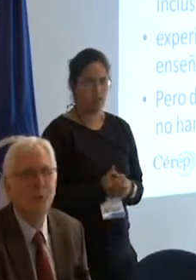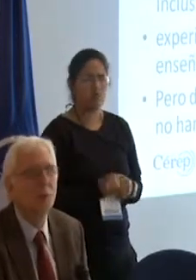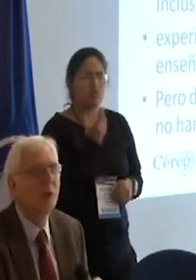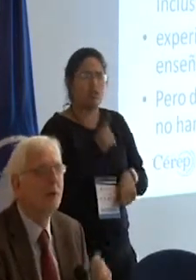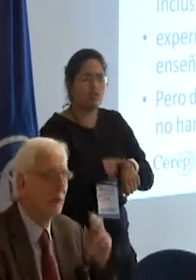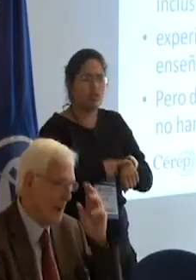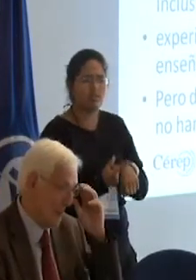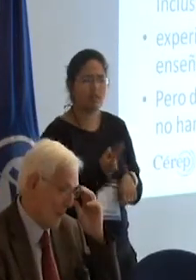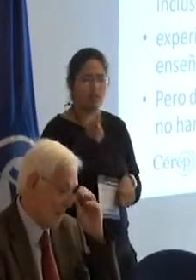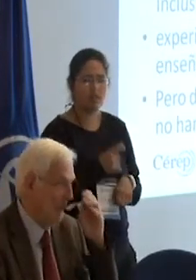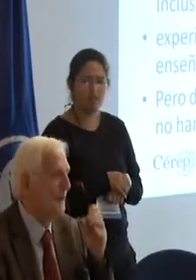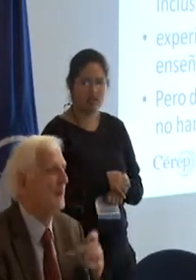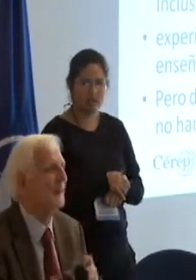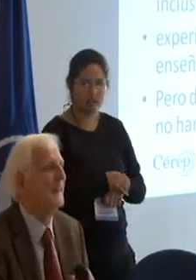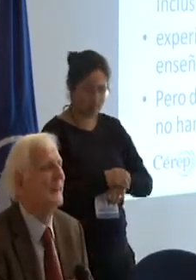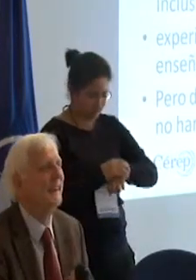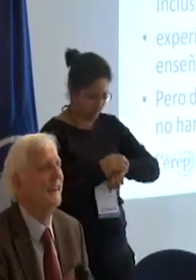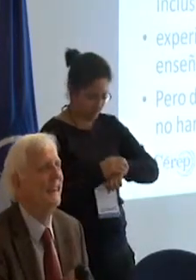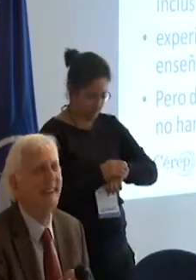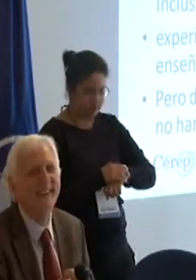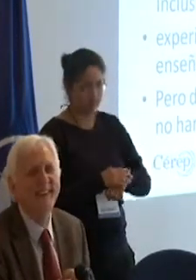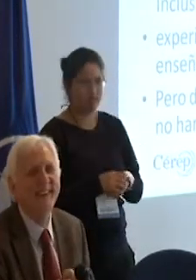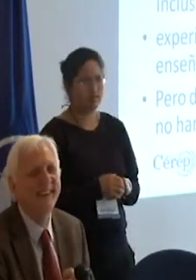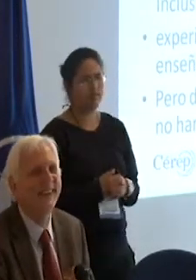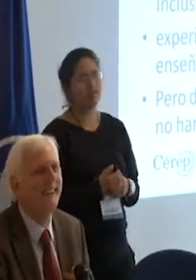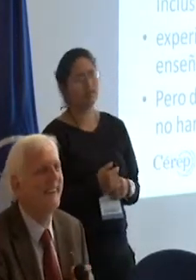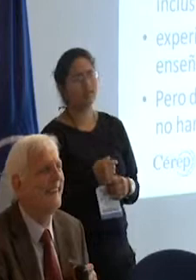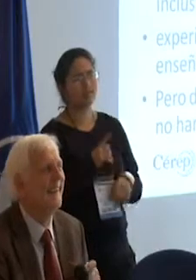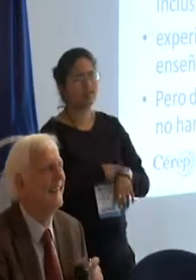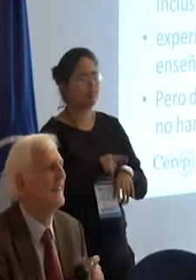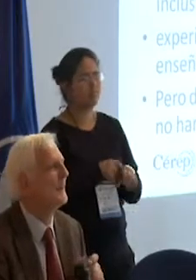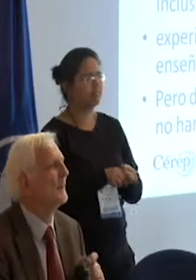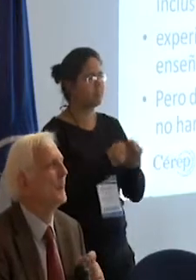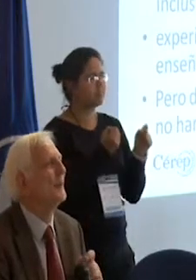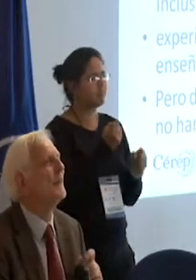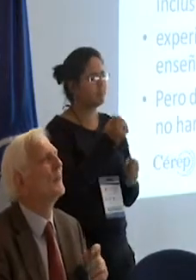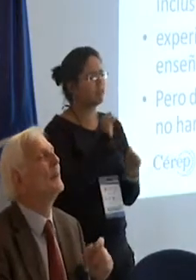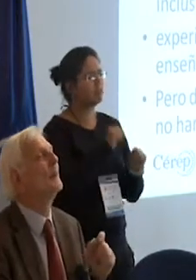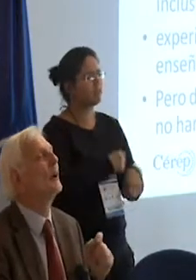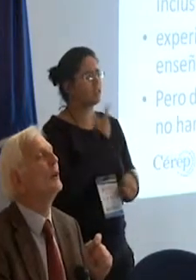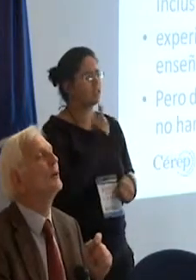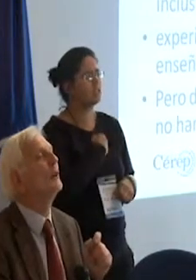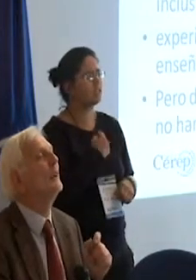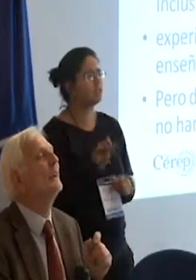¿Cuánto tiempo queda? Mi reloj no funciona, ¿alguien me puede responder?